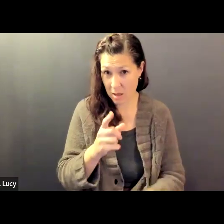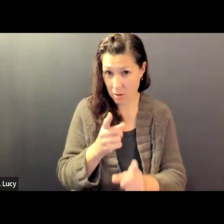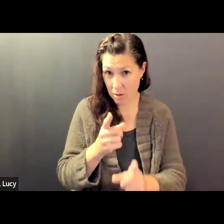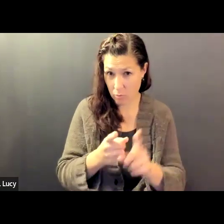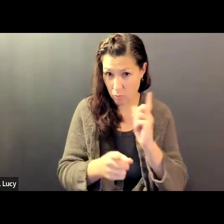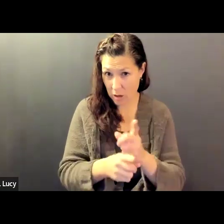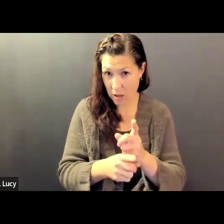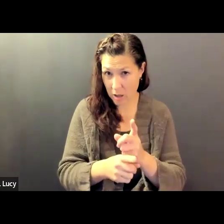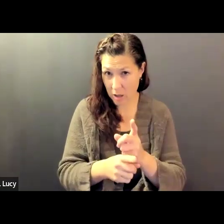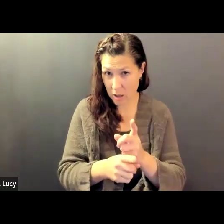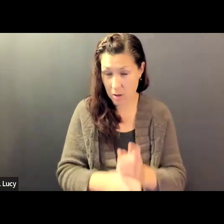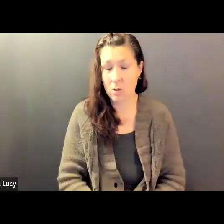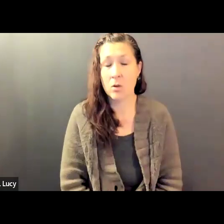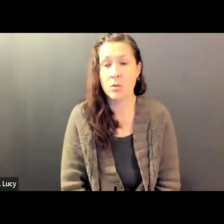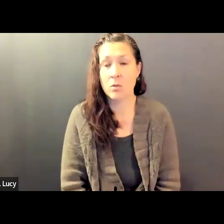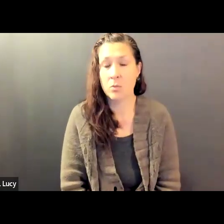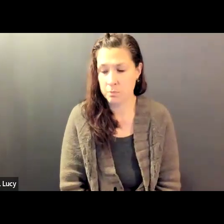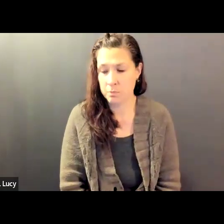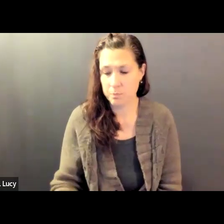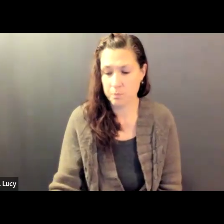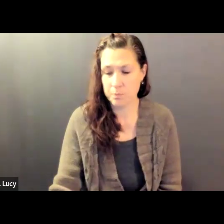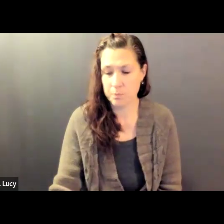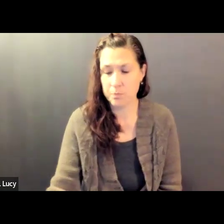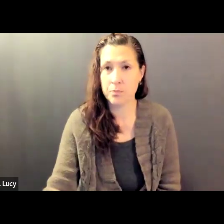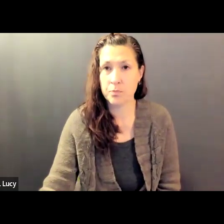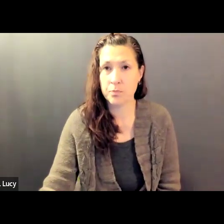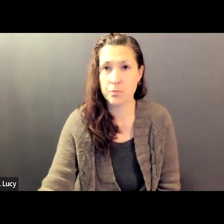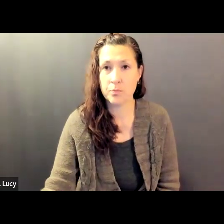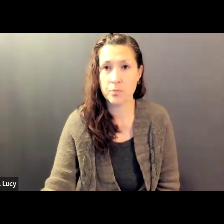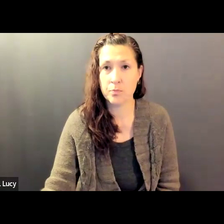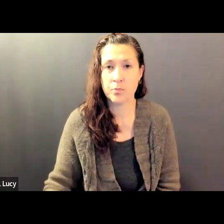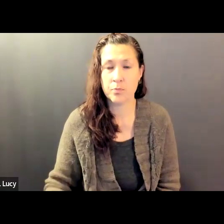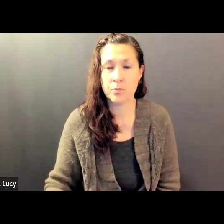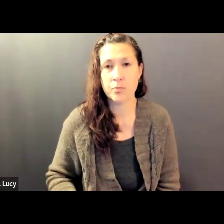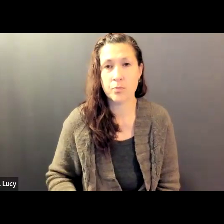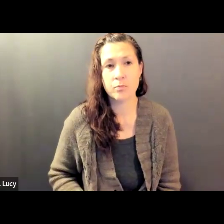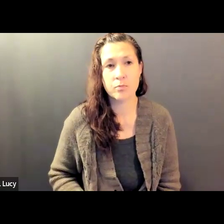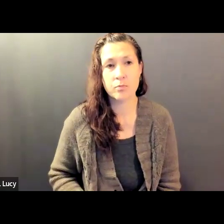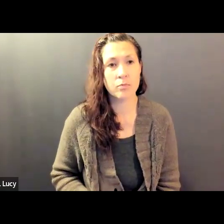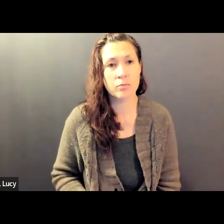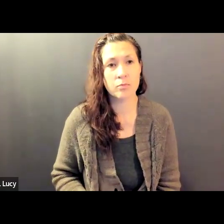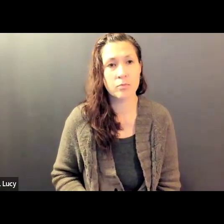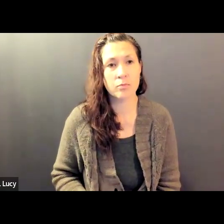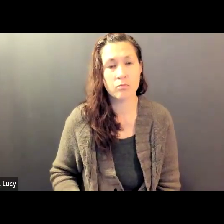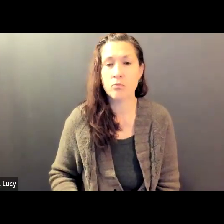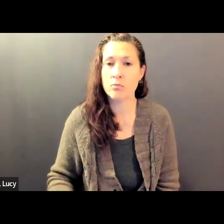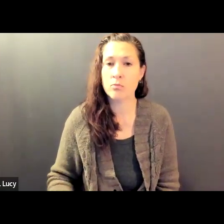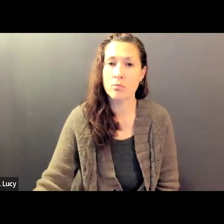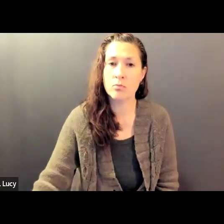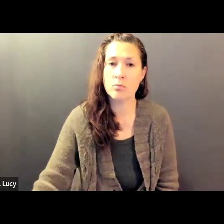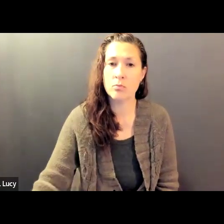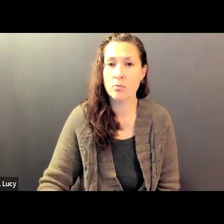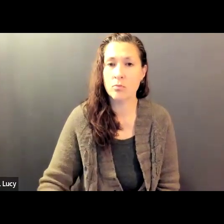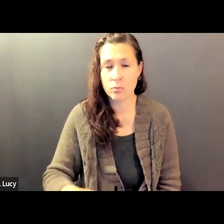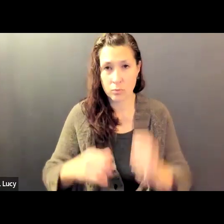Yes. En ese sentido, ustedes tienen data que puedan demostrar cuántas estudiantes